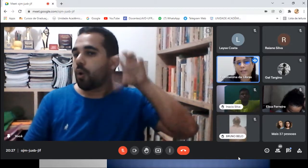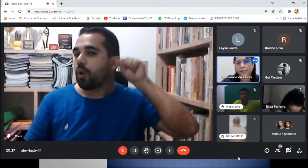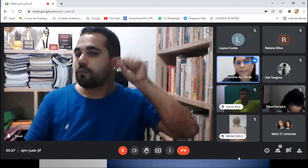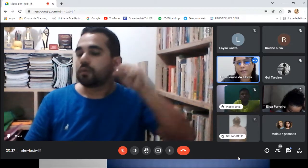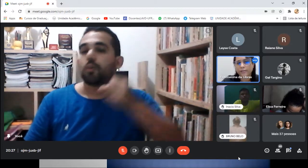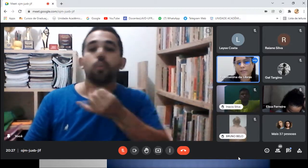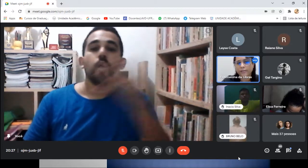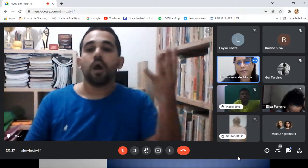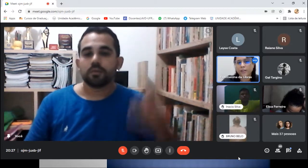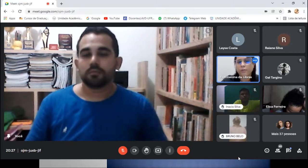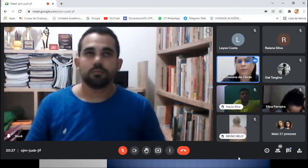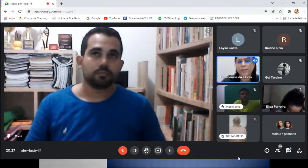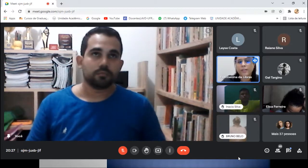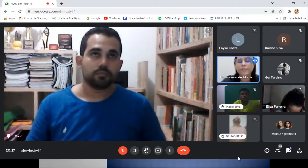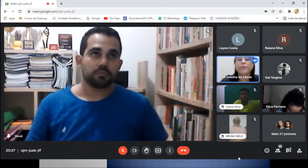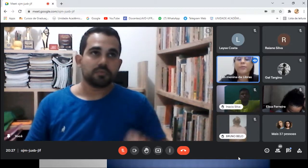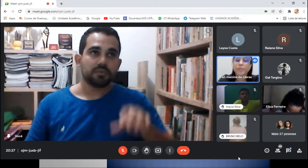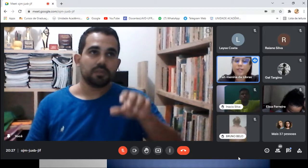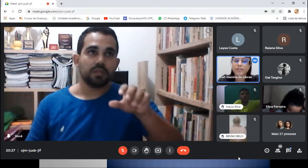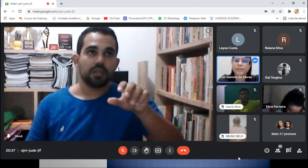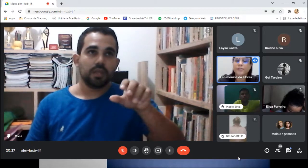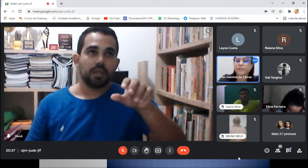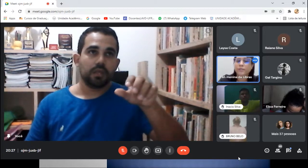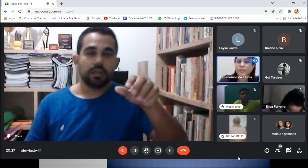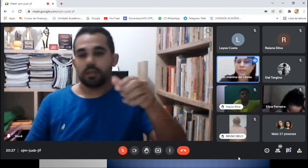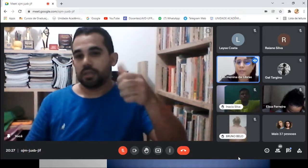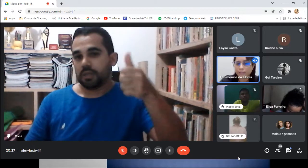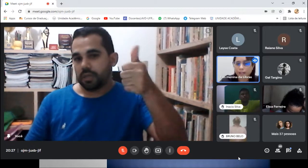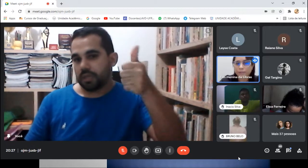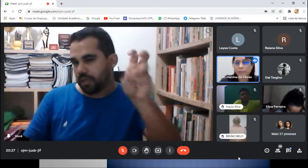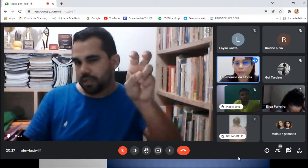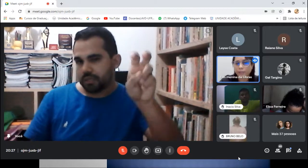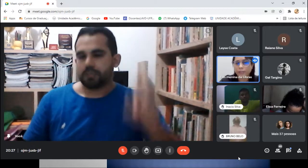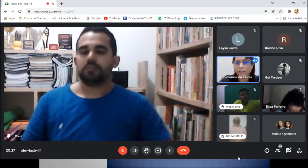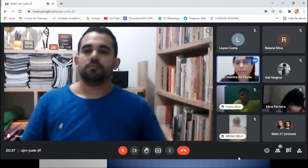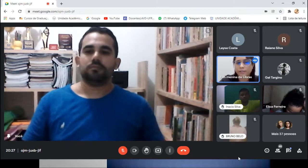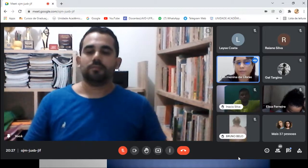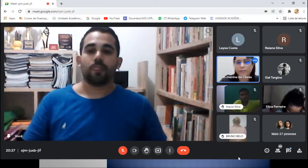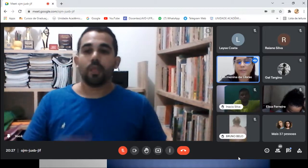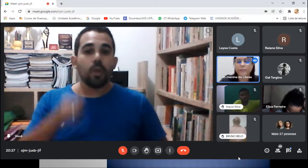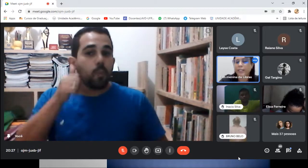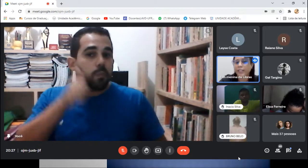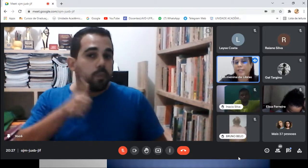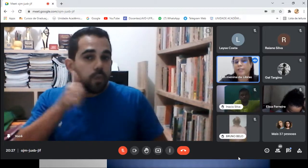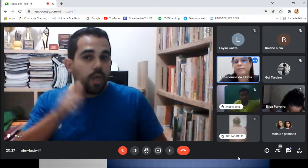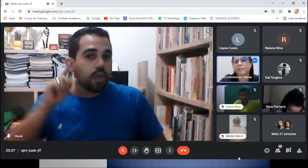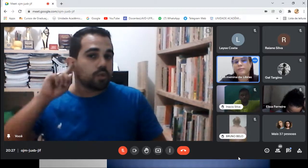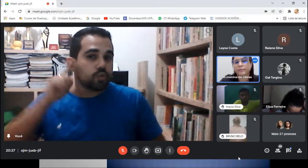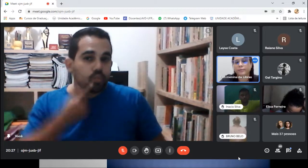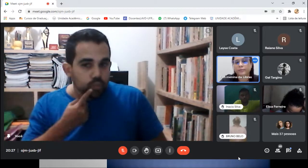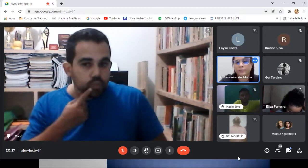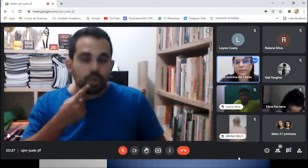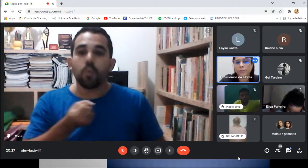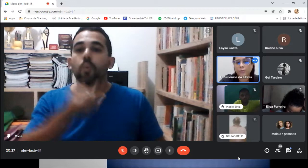mulheres ouvintes foram quantas? Tudo isso são dados importantes. Por exemplo, 15.